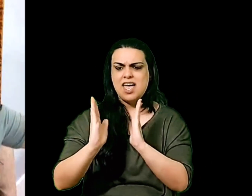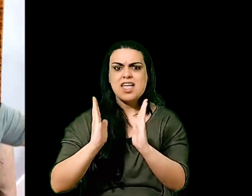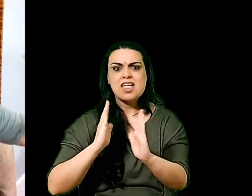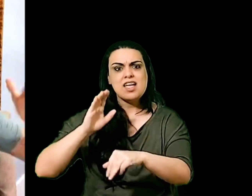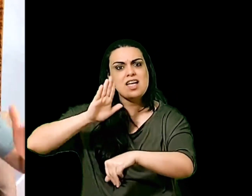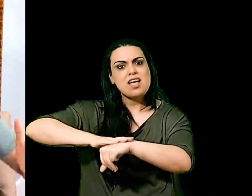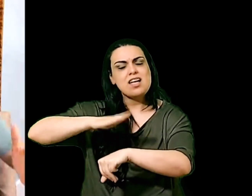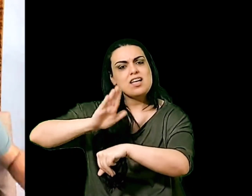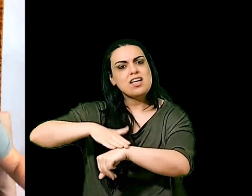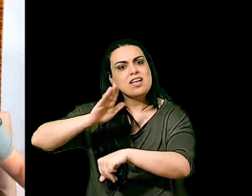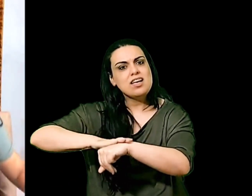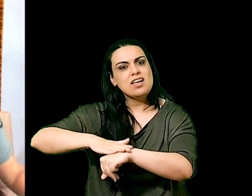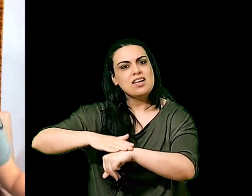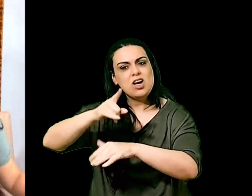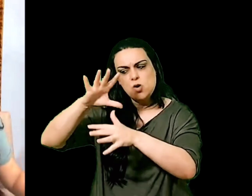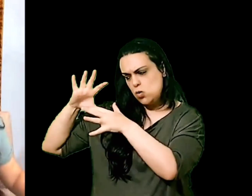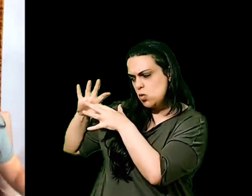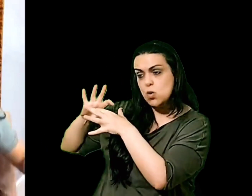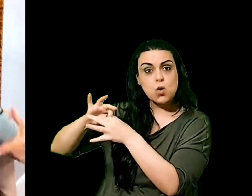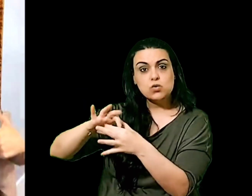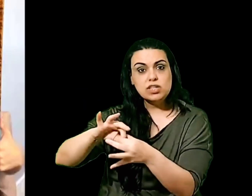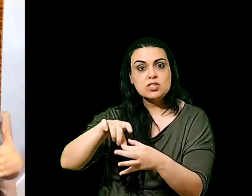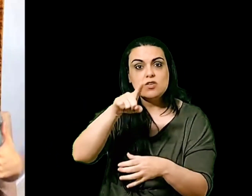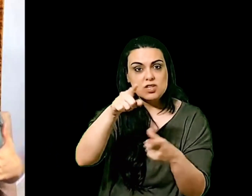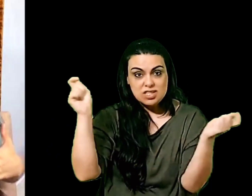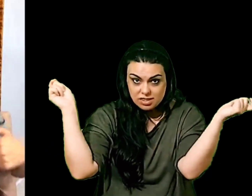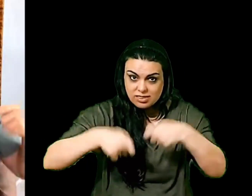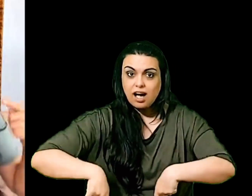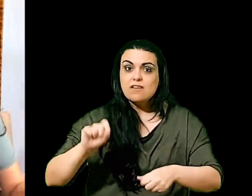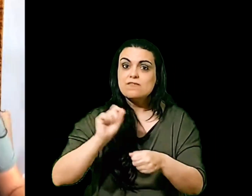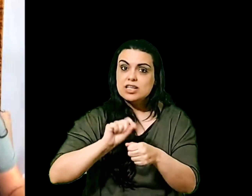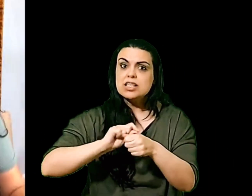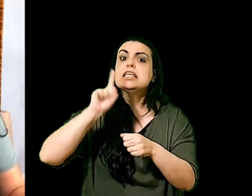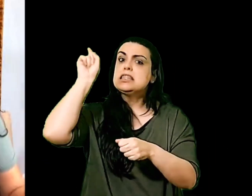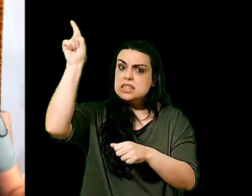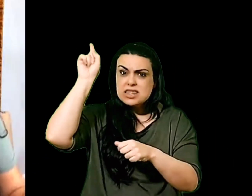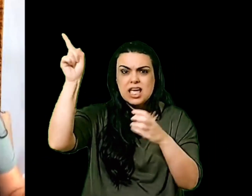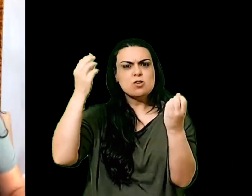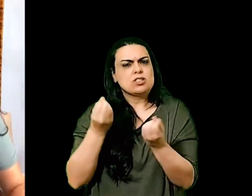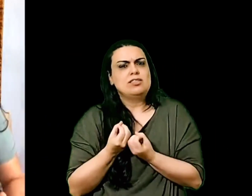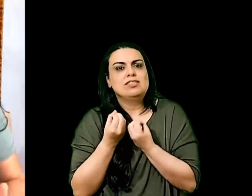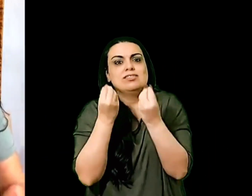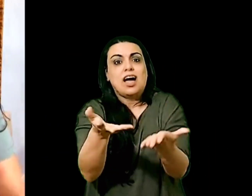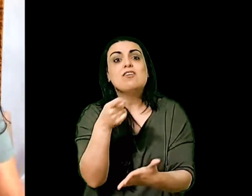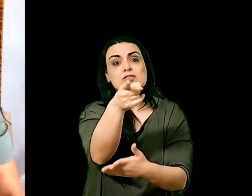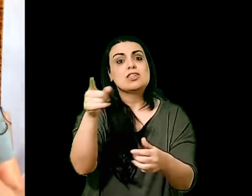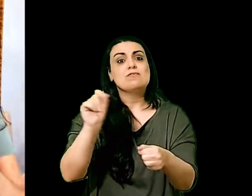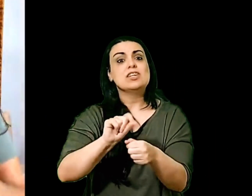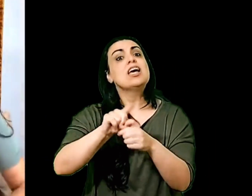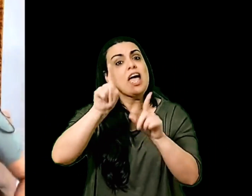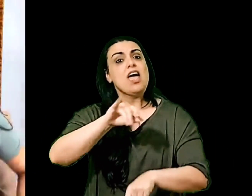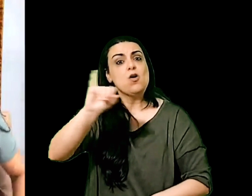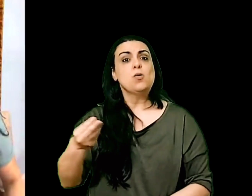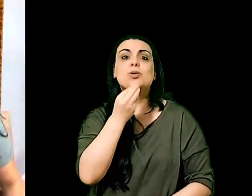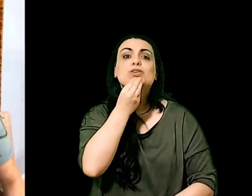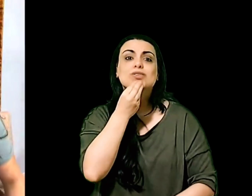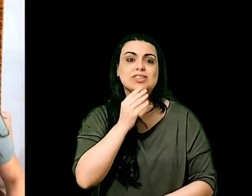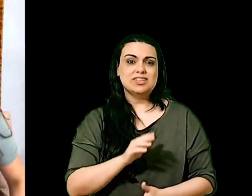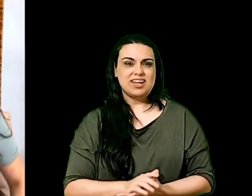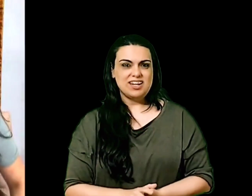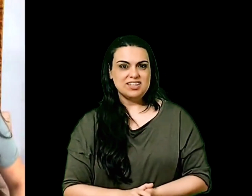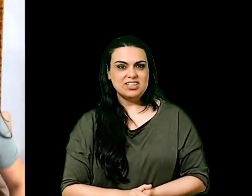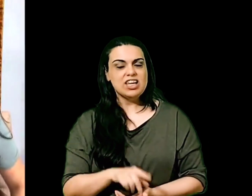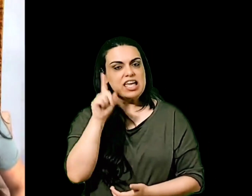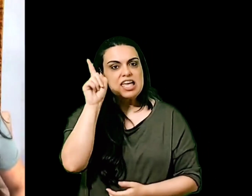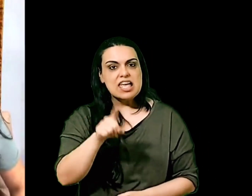Cronos te favorecendo dentro do Kairos, para que dentro do seu tempo e daquilo que você pode fazer, Deus vai te favorecer para você realizar. Isso